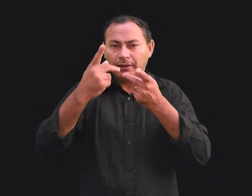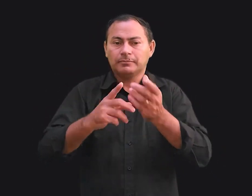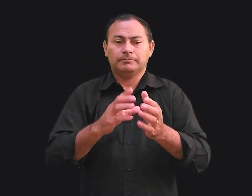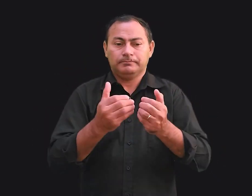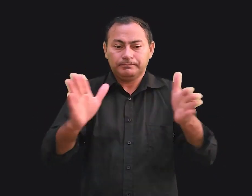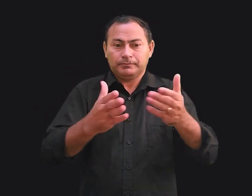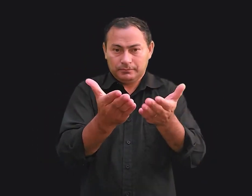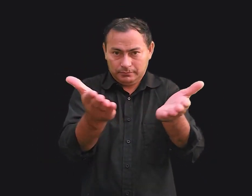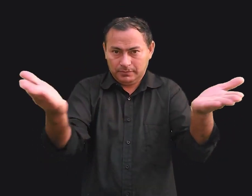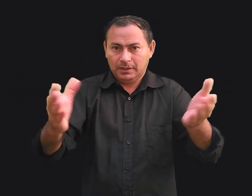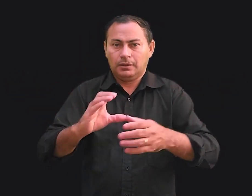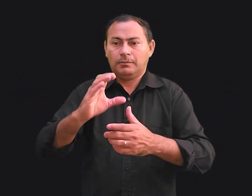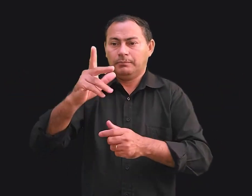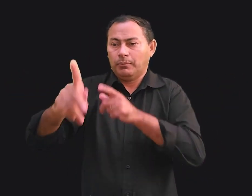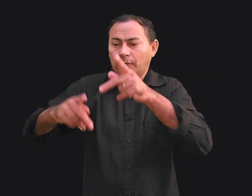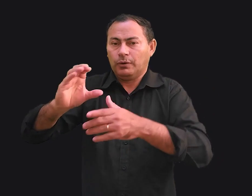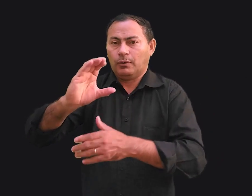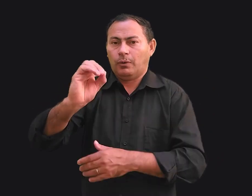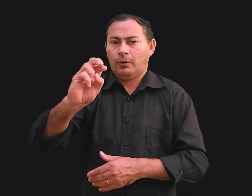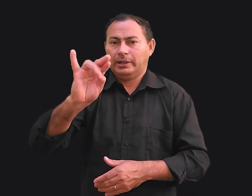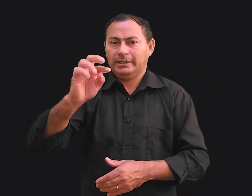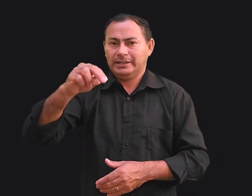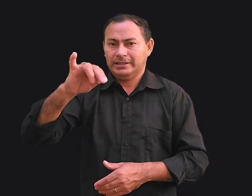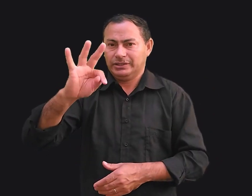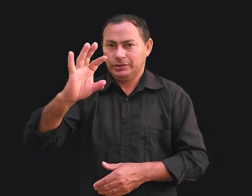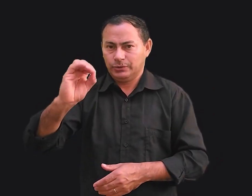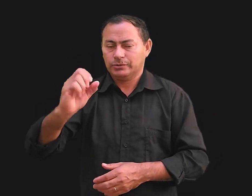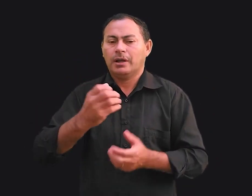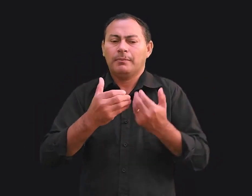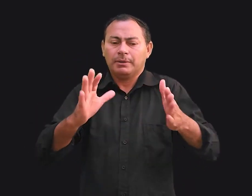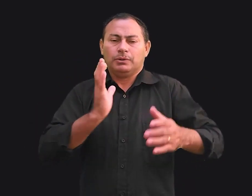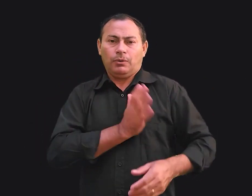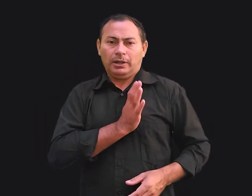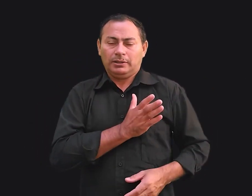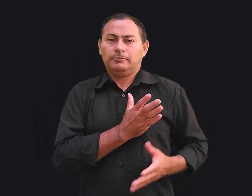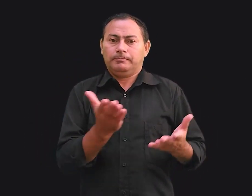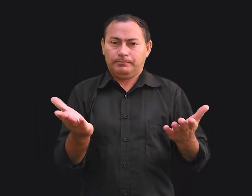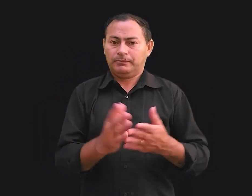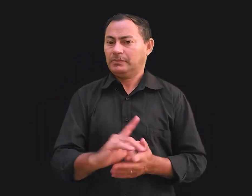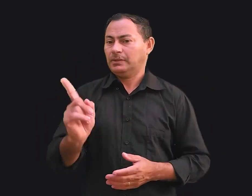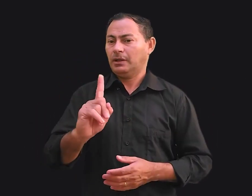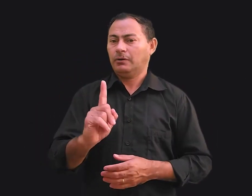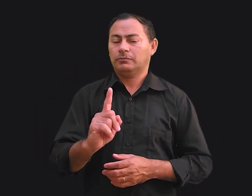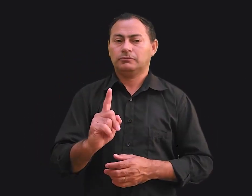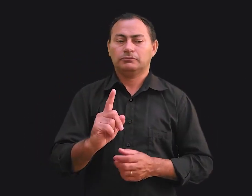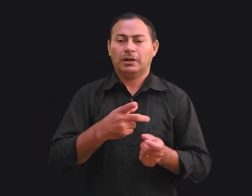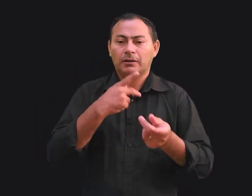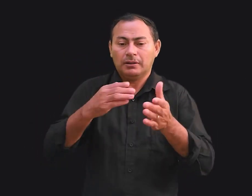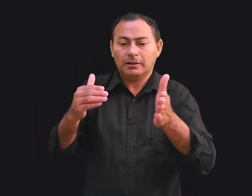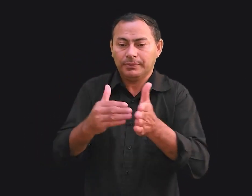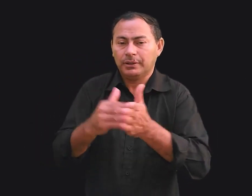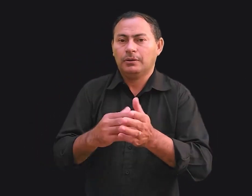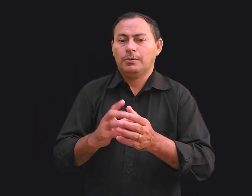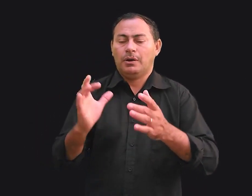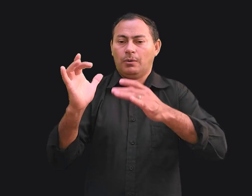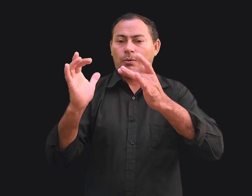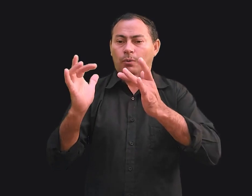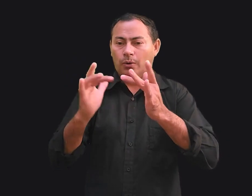falamos abertamente a vocês, coríntios, e lhes abrimos todo o nosso coração. Não lhes estamos limitando o nosso afeto,